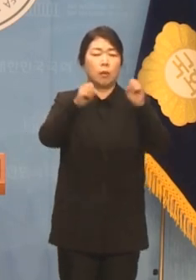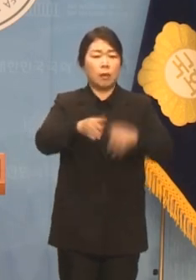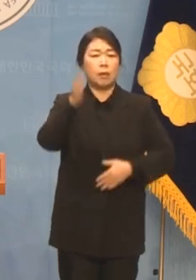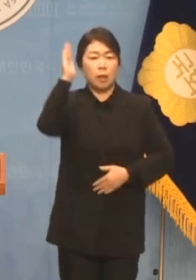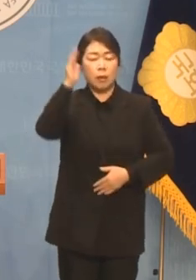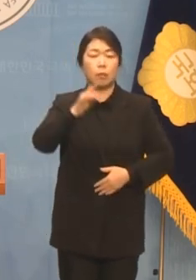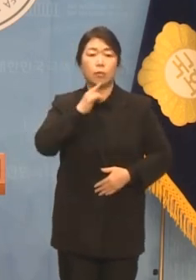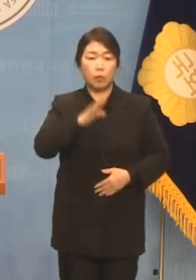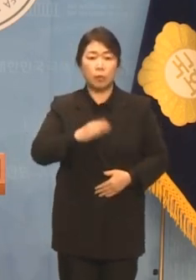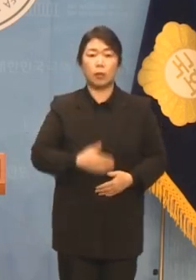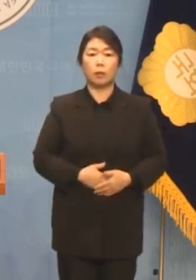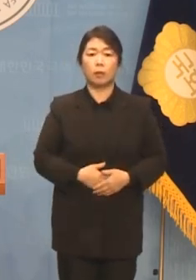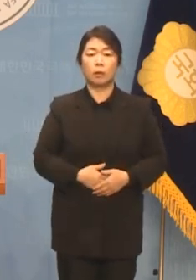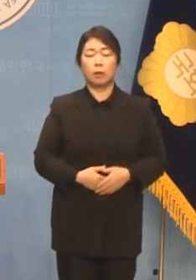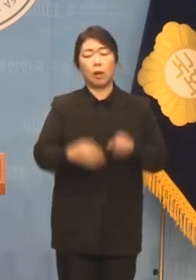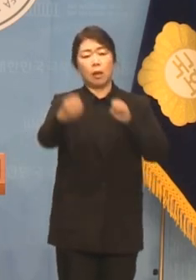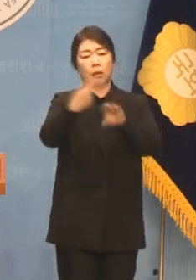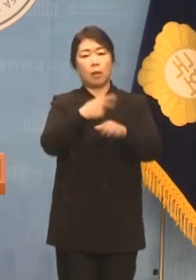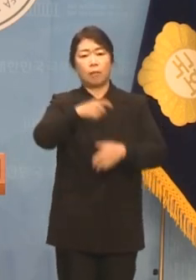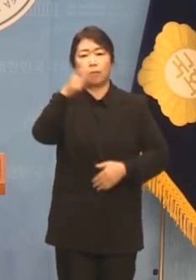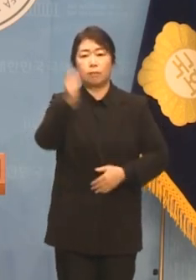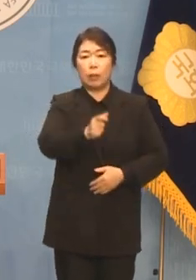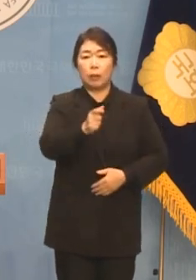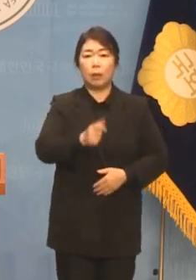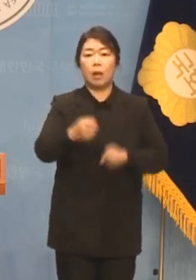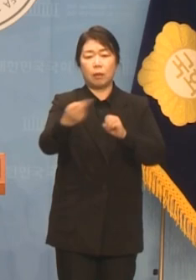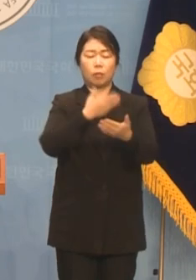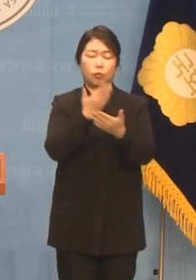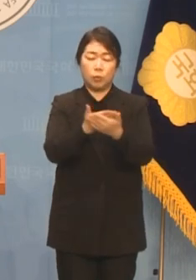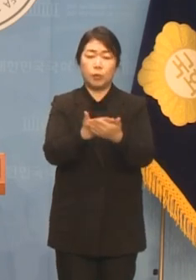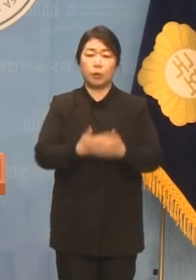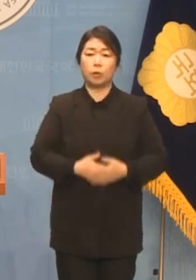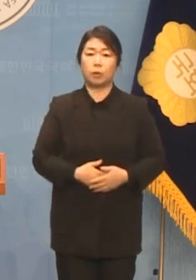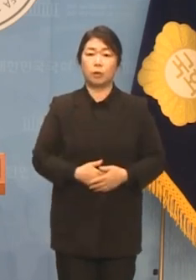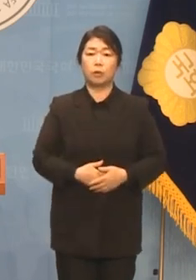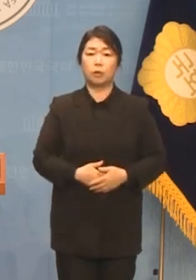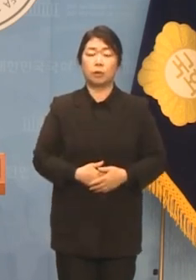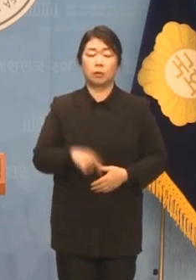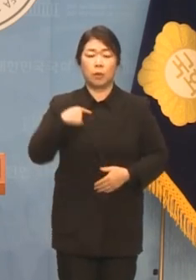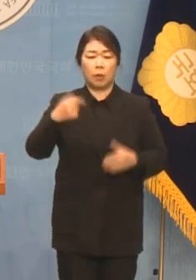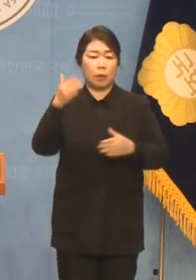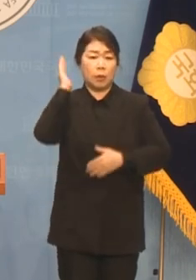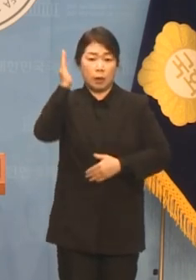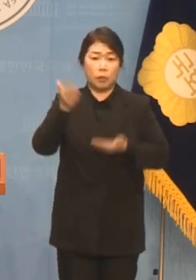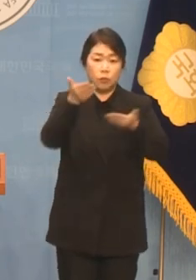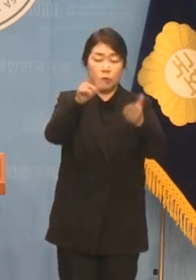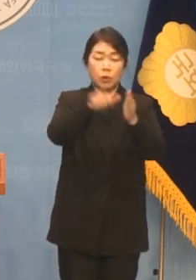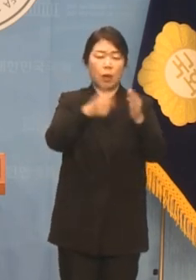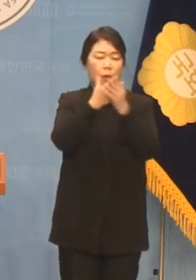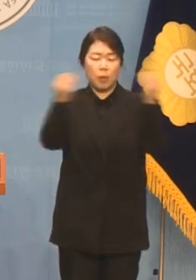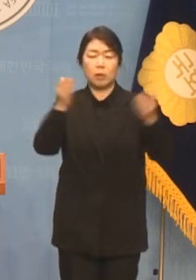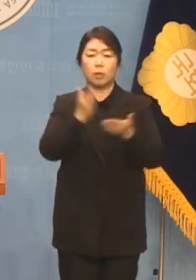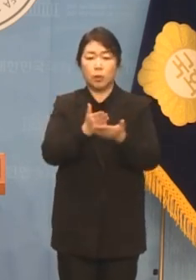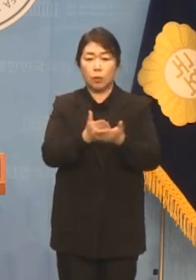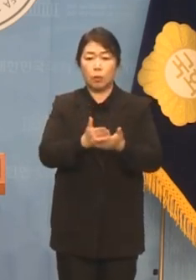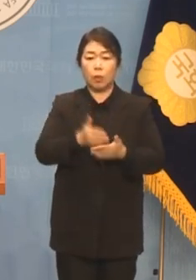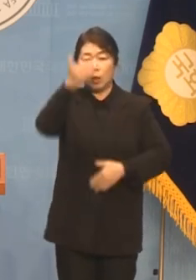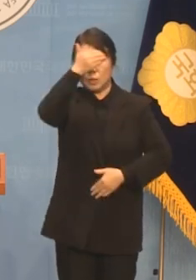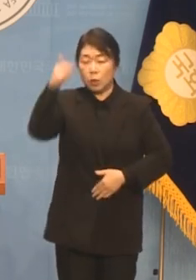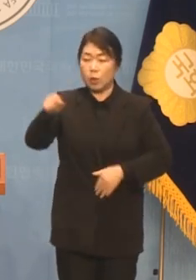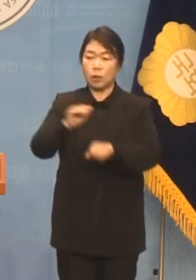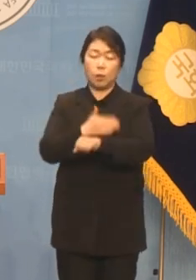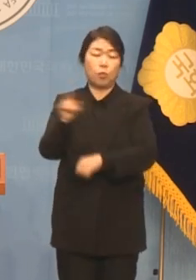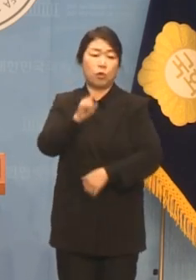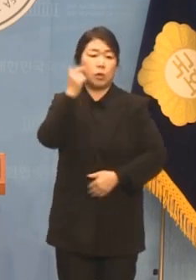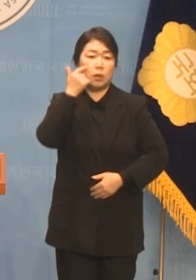돌아올뿐입니다 답해 주시지 않으십니다 답해 주십시오 부디 외면하지 마시고 청년들이 대체 무슨 잘못을 한